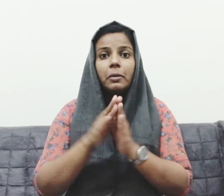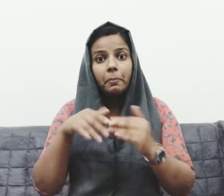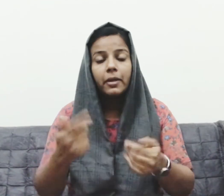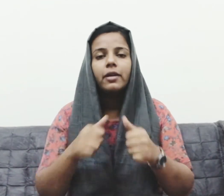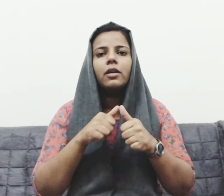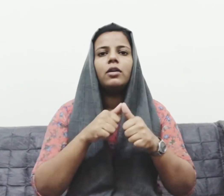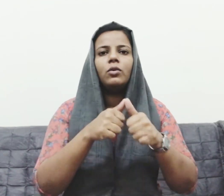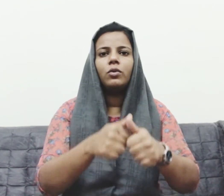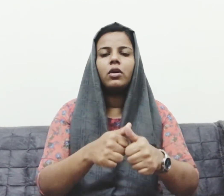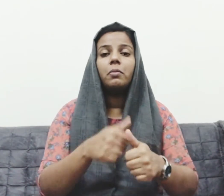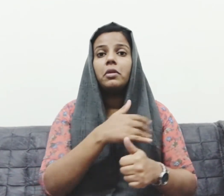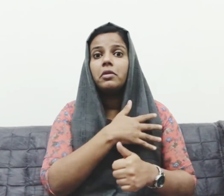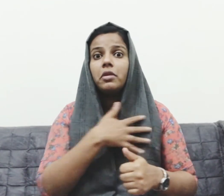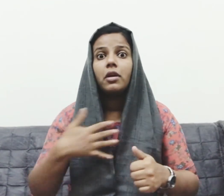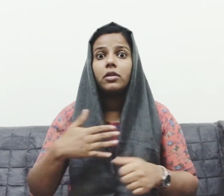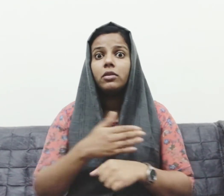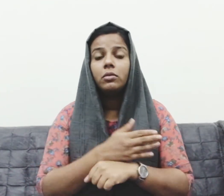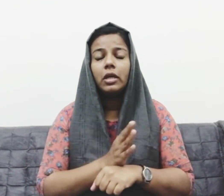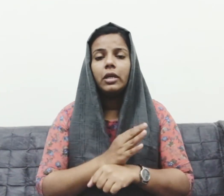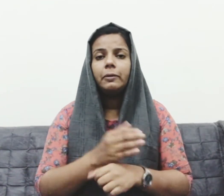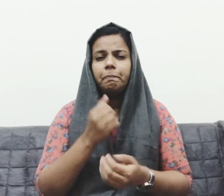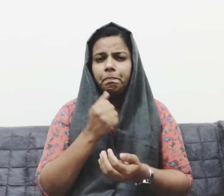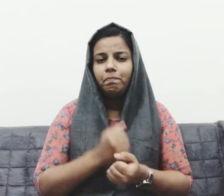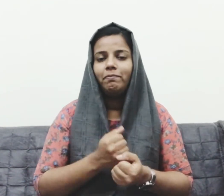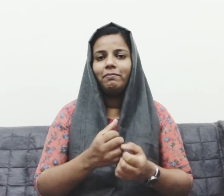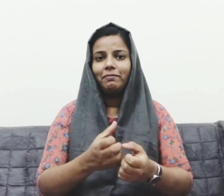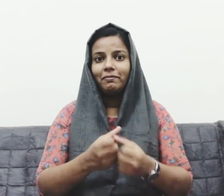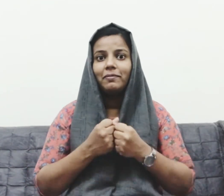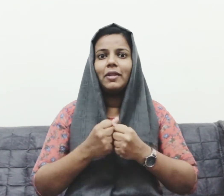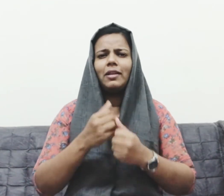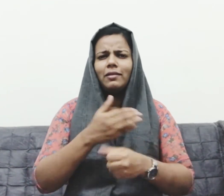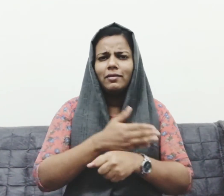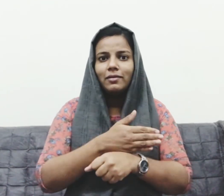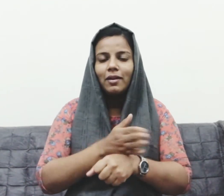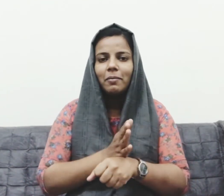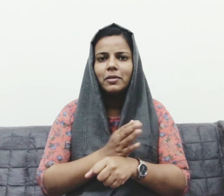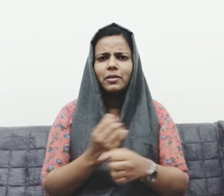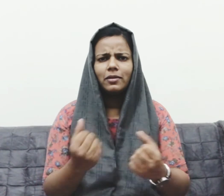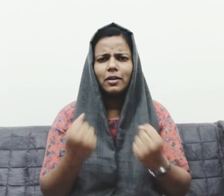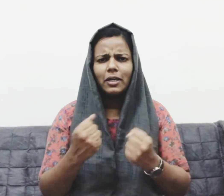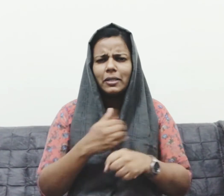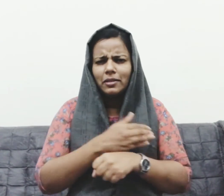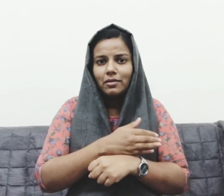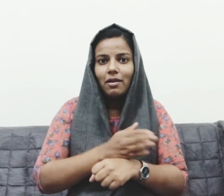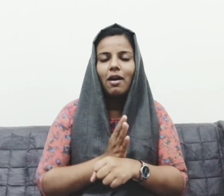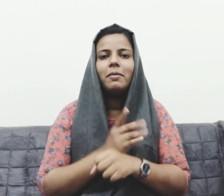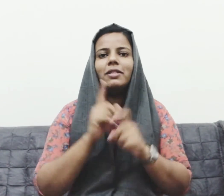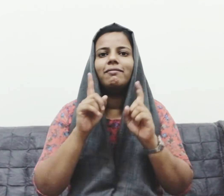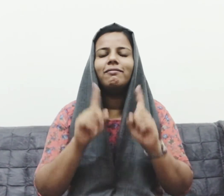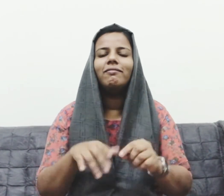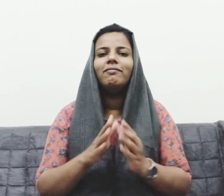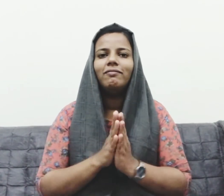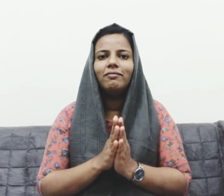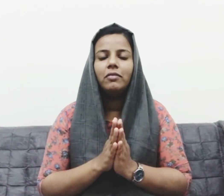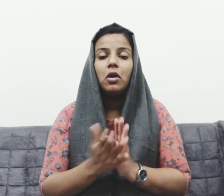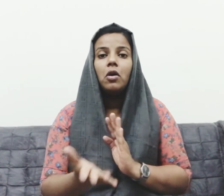വേണം മറുപടി പറയാൻ. കോപം വരുന്നെങ്കിൽ അതും അങ്ങ് ബ്രേക്ക് പിടിച്ച് താമസിപ്പിച്ച് വെക്കണം. കഴിവുണ്ടെങ്കിൽ ലേറ്റാക്കണം. അവൻ നിങ്ങൾ